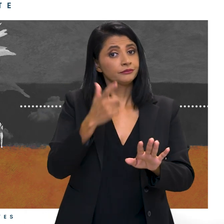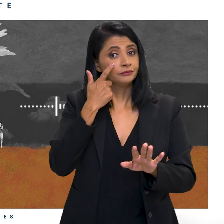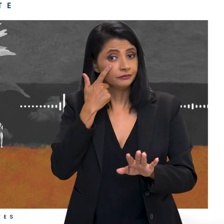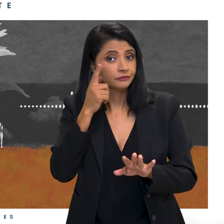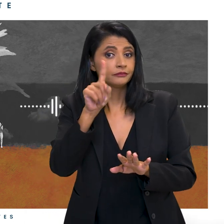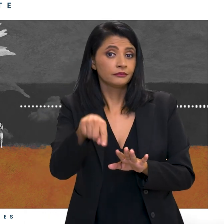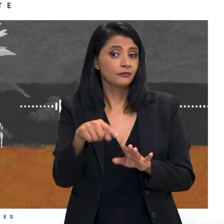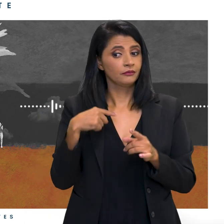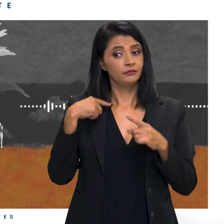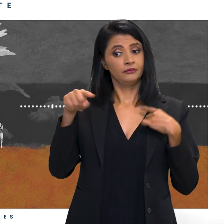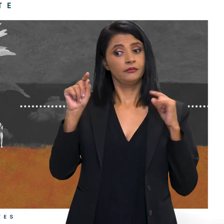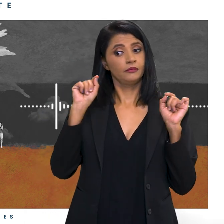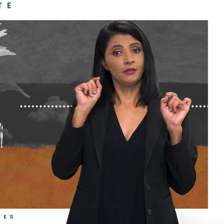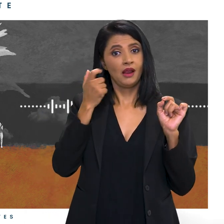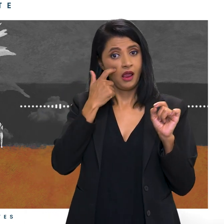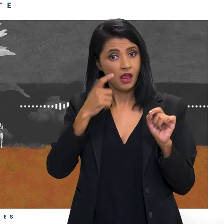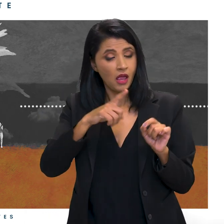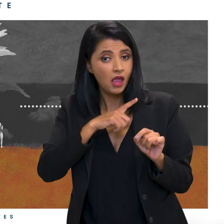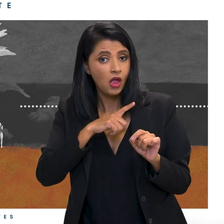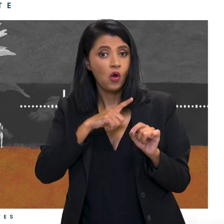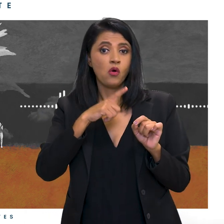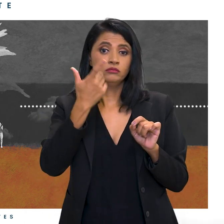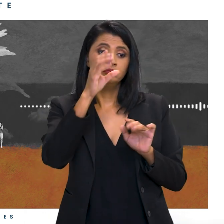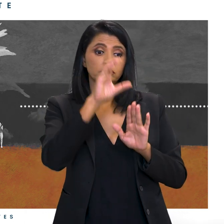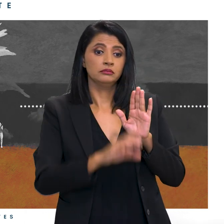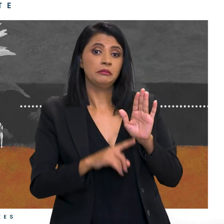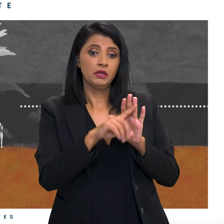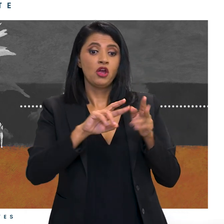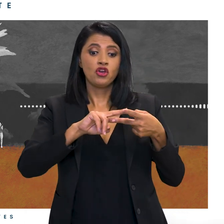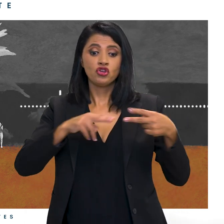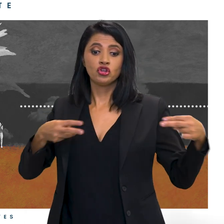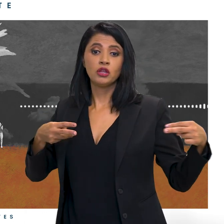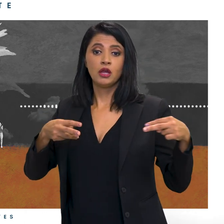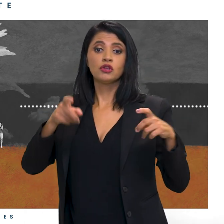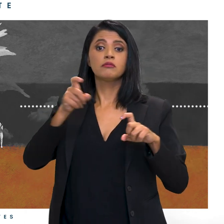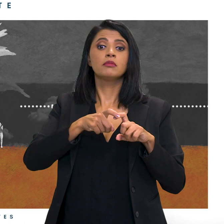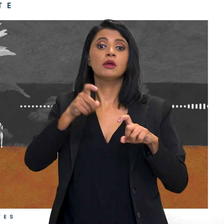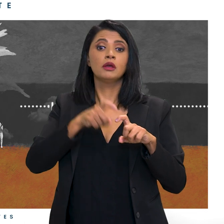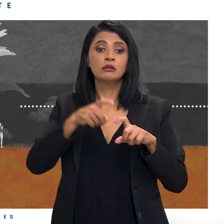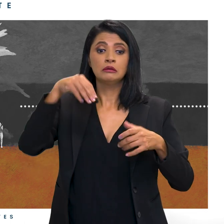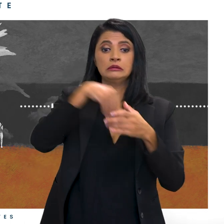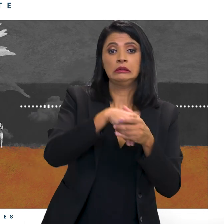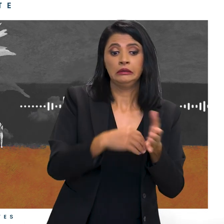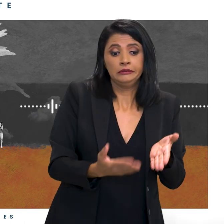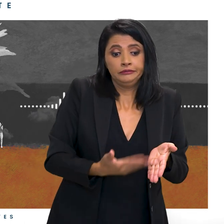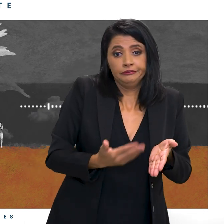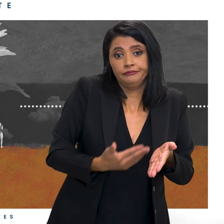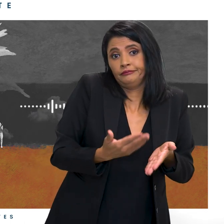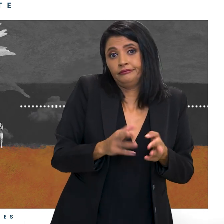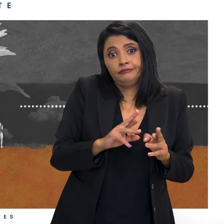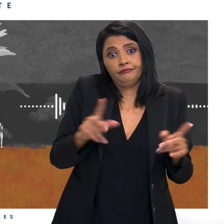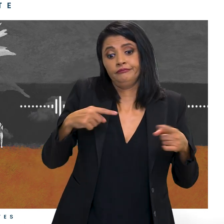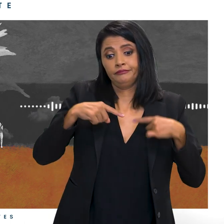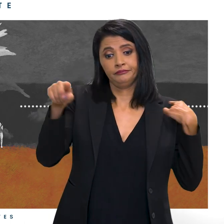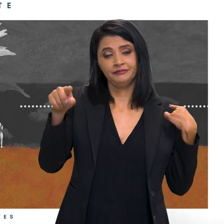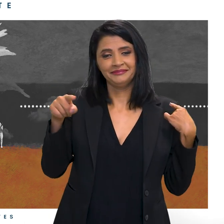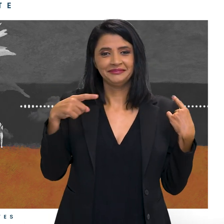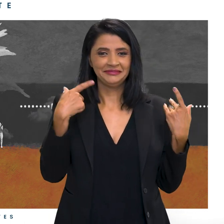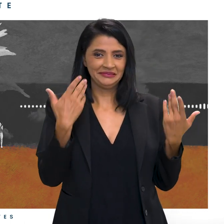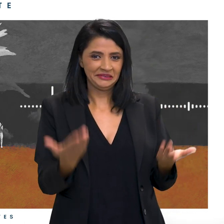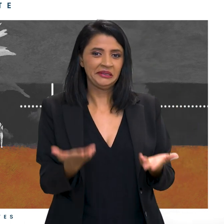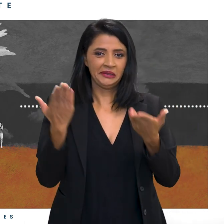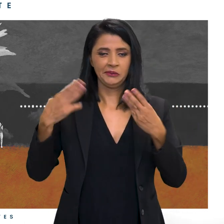enfim. Então não faz muito sentido eu ter um capítulo de genética médica dentro desse